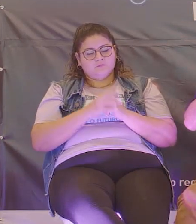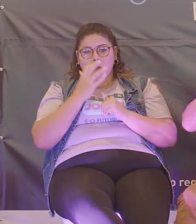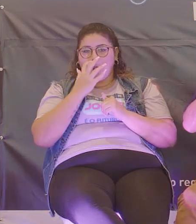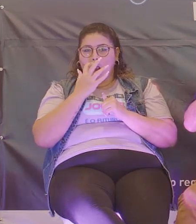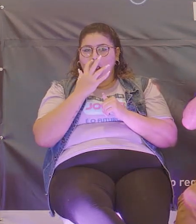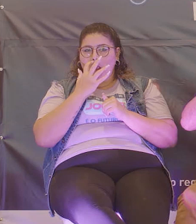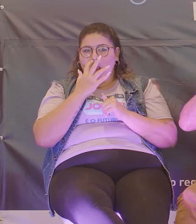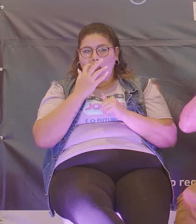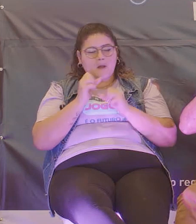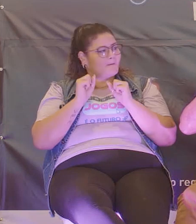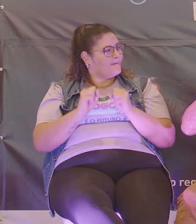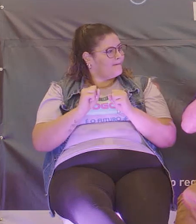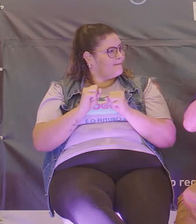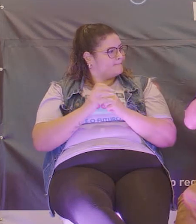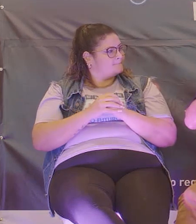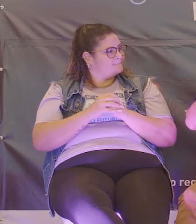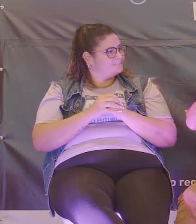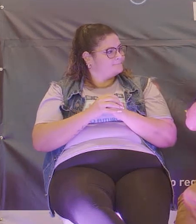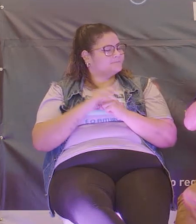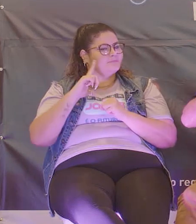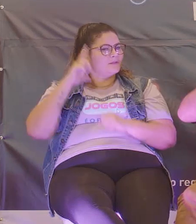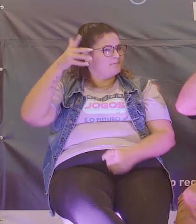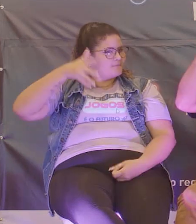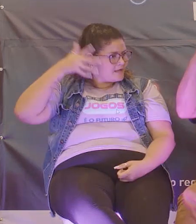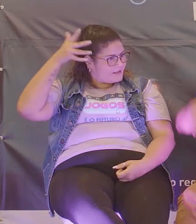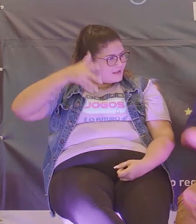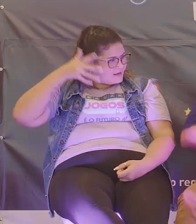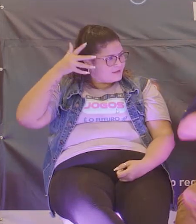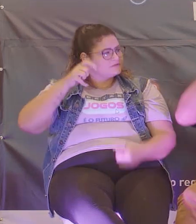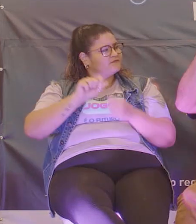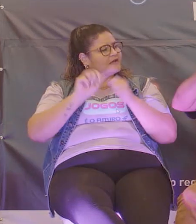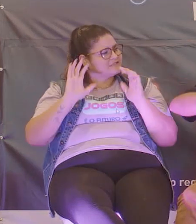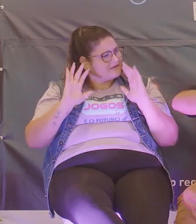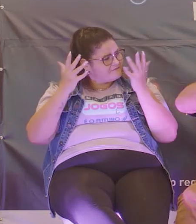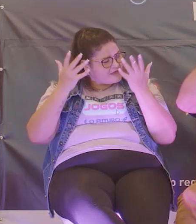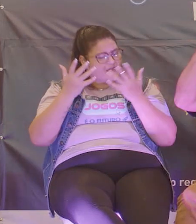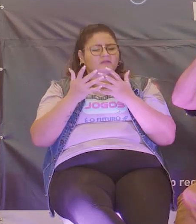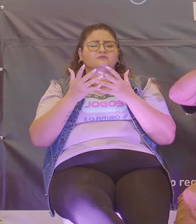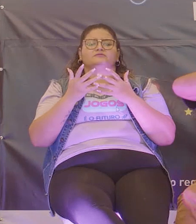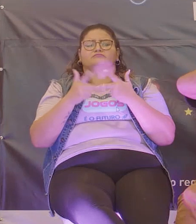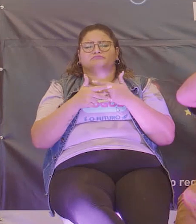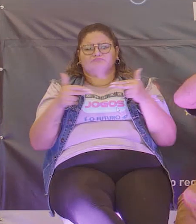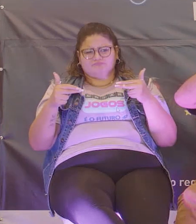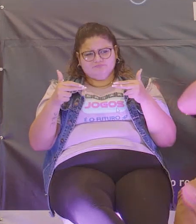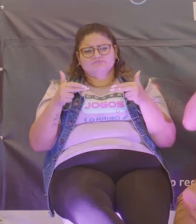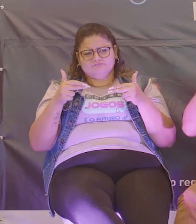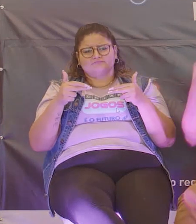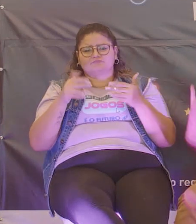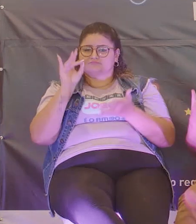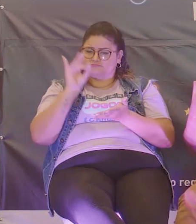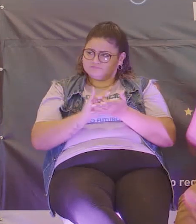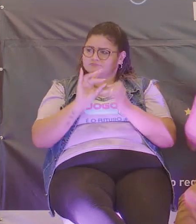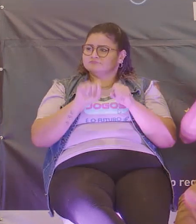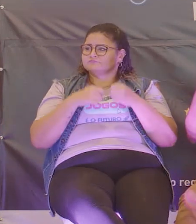é a Associação de Desenvolvedores de Jogos. A gente dá palestra, a gente faz eventos, a gente faz game jams. Cara, a gente está... É realmente